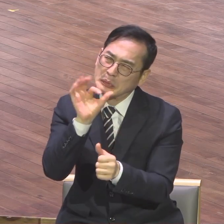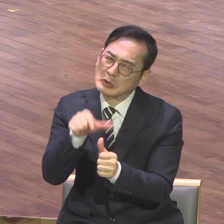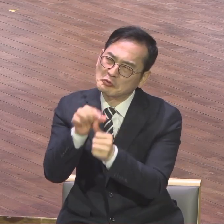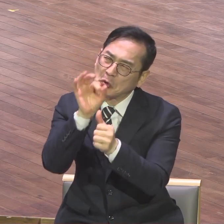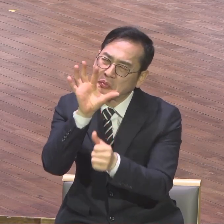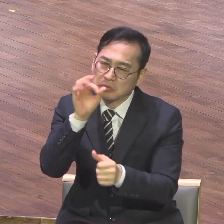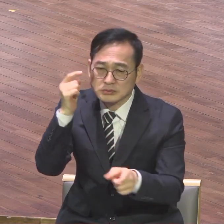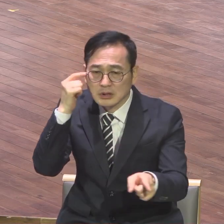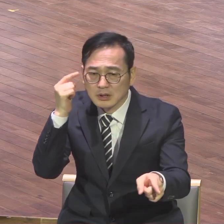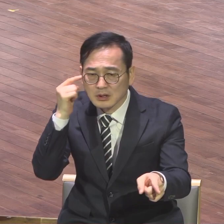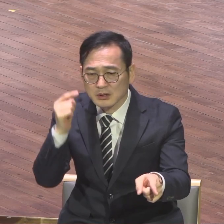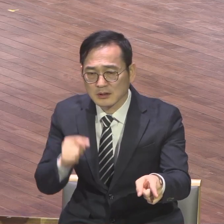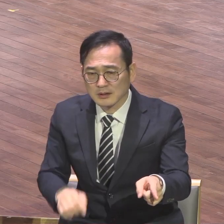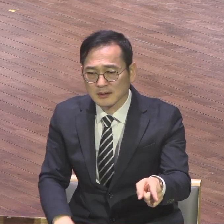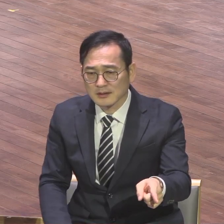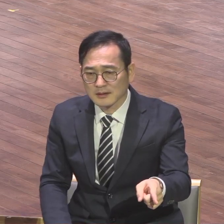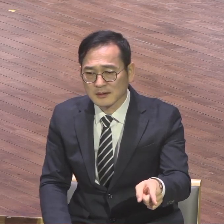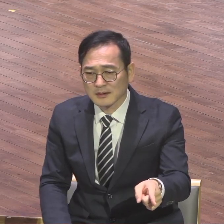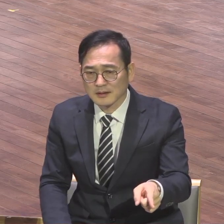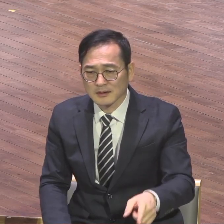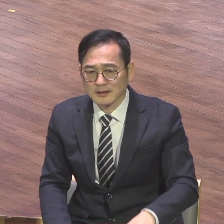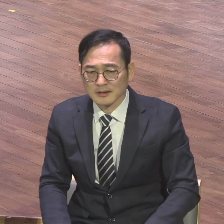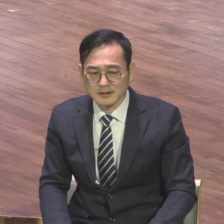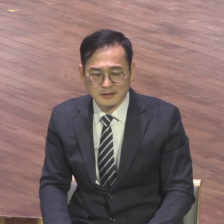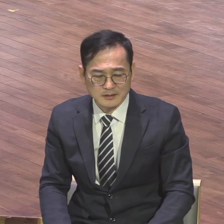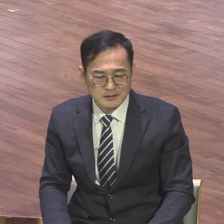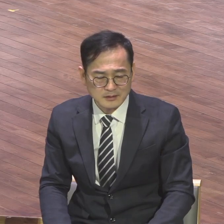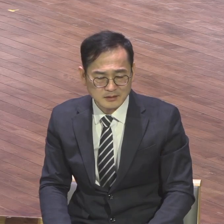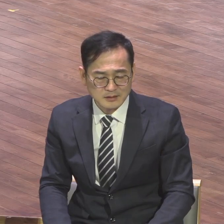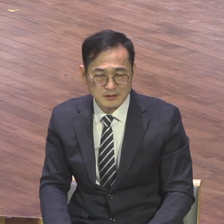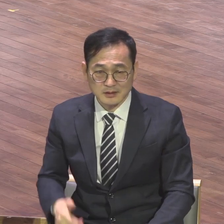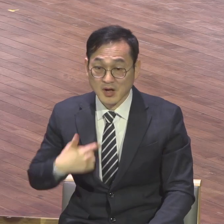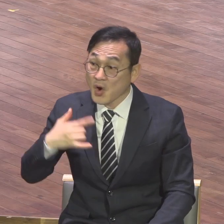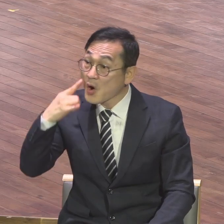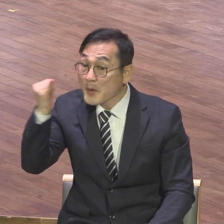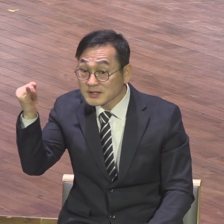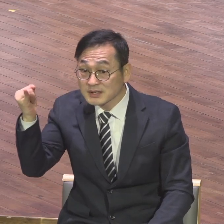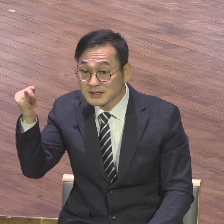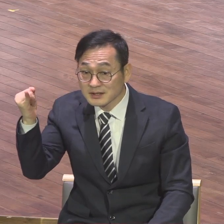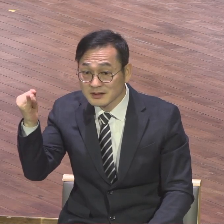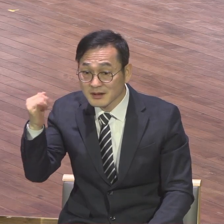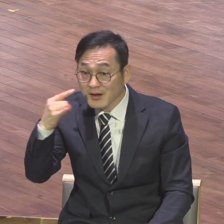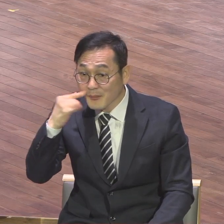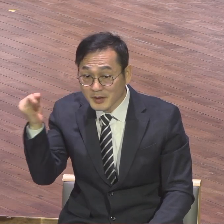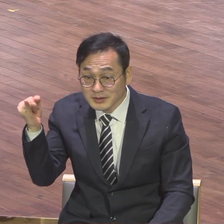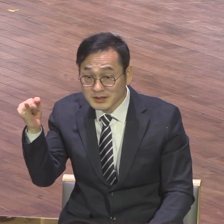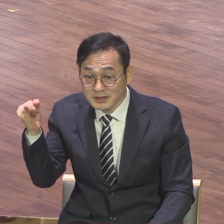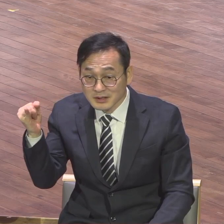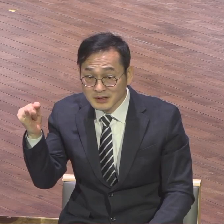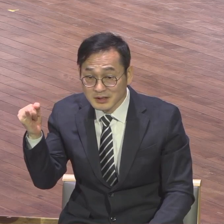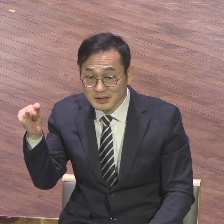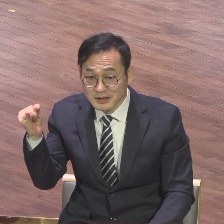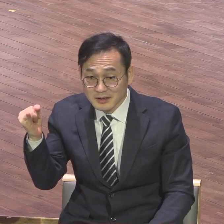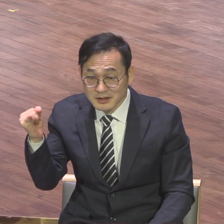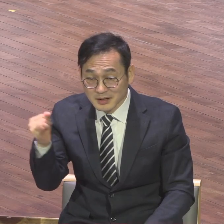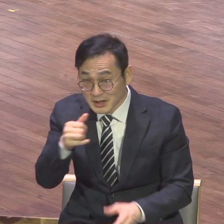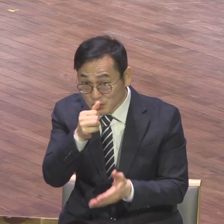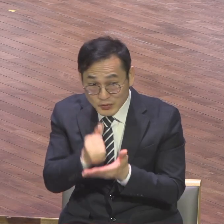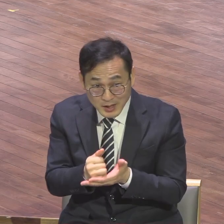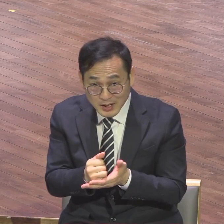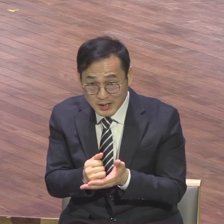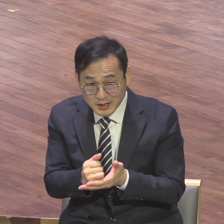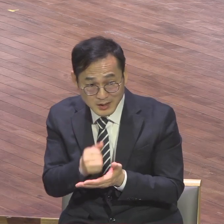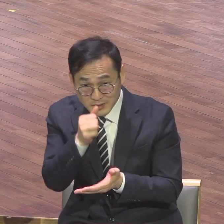내가 볼 때는 죄 지을 시간도 없고 죄 지을 분도 아니에요. 매일 새벽기도 하루도 안 빠져요.